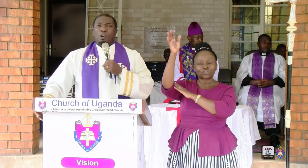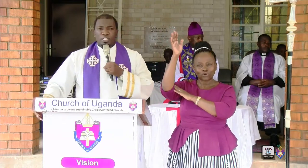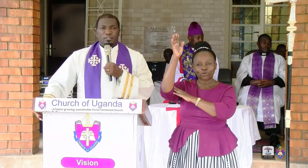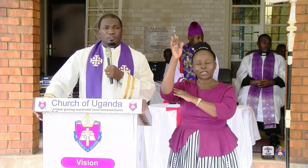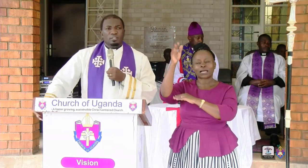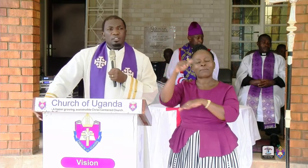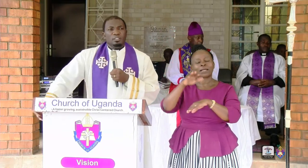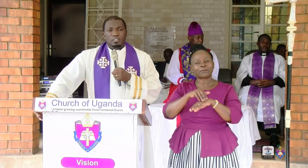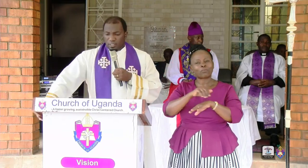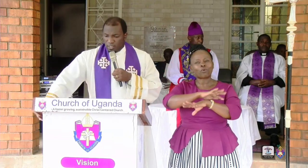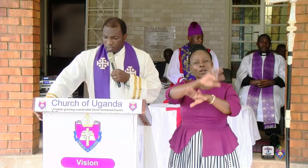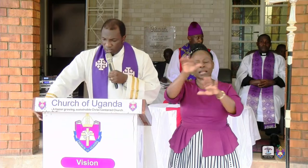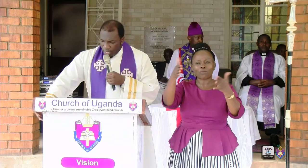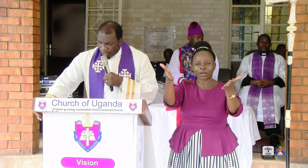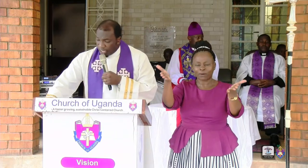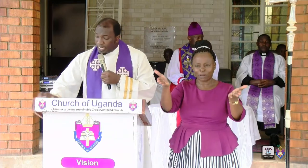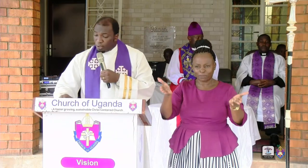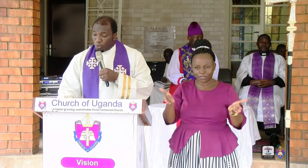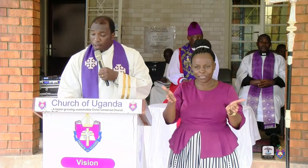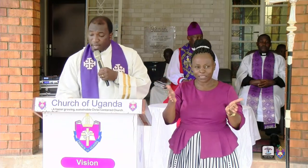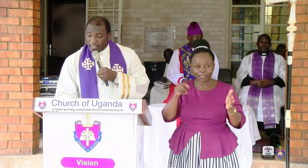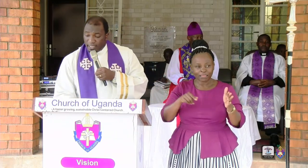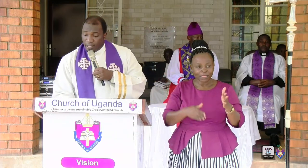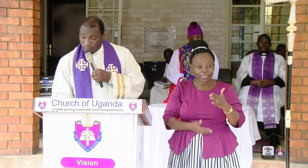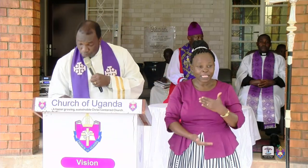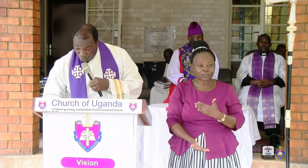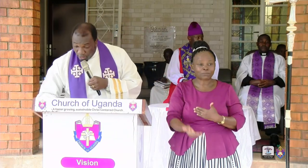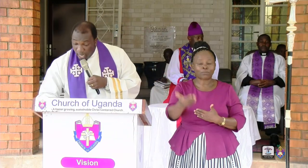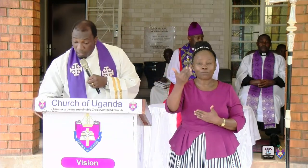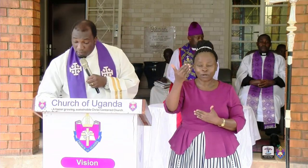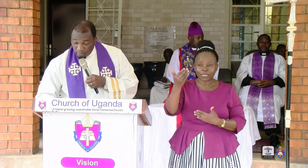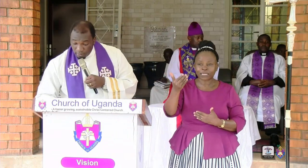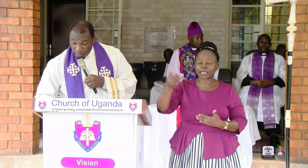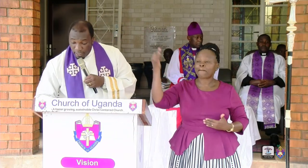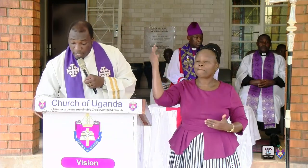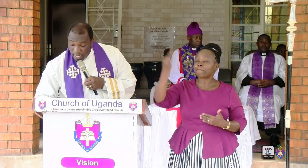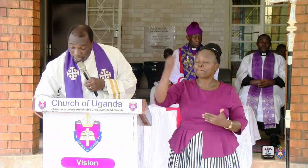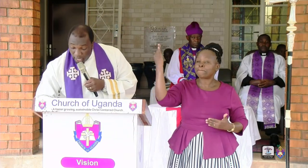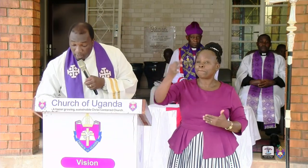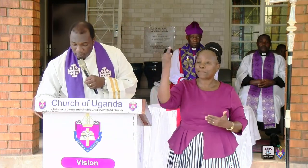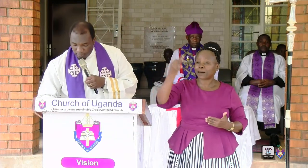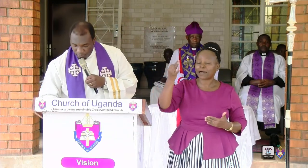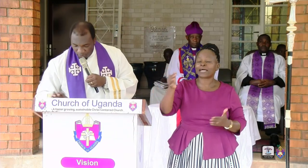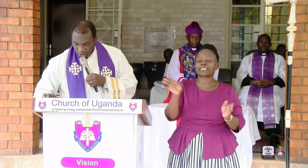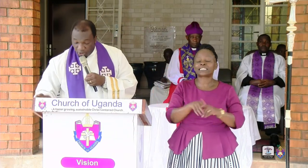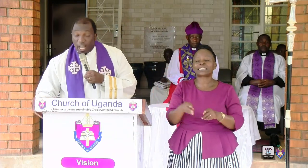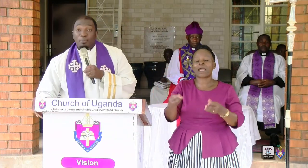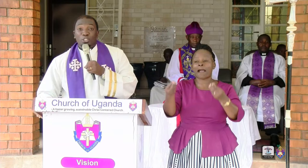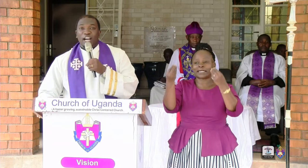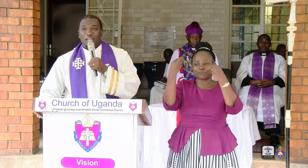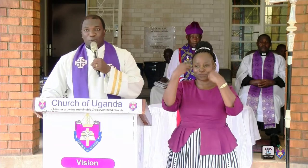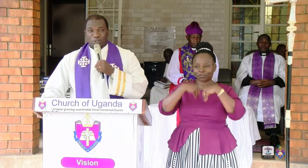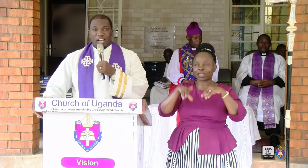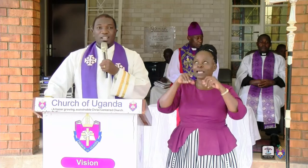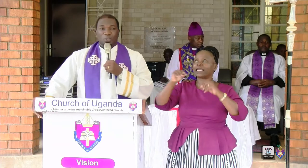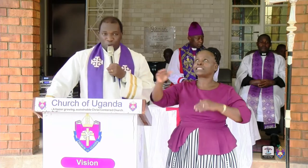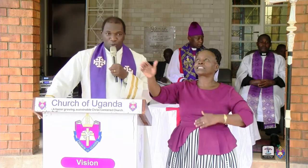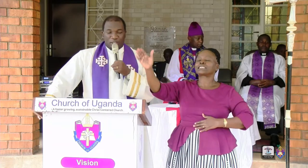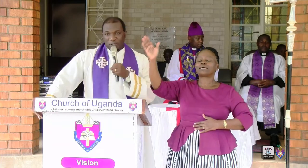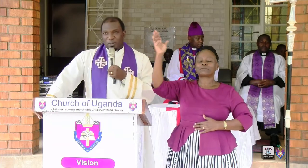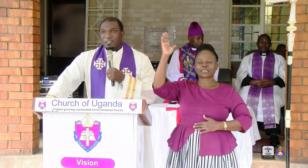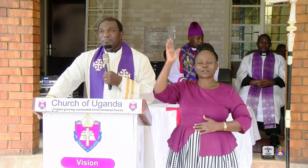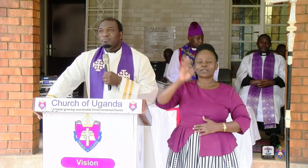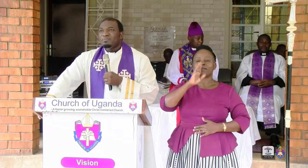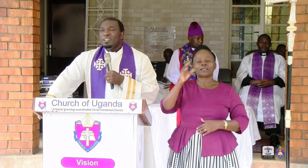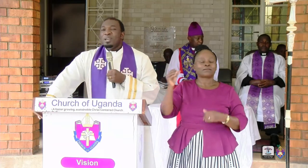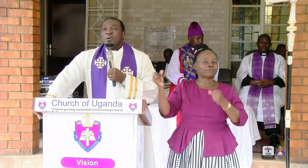omu w'oli amachaga leero tugamba nti buulira era lya ekigambo kya Katonda